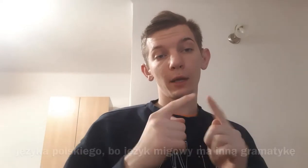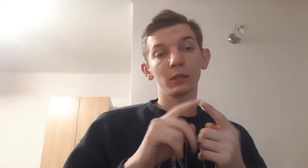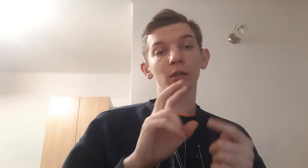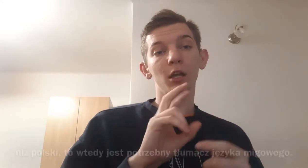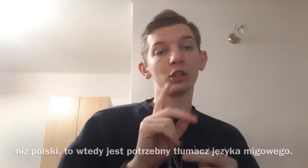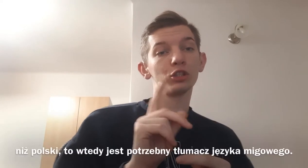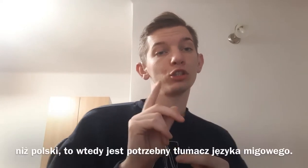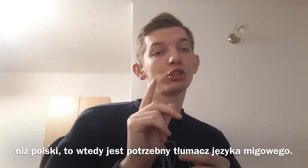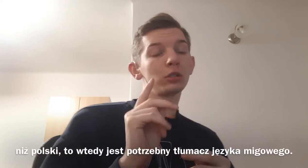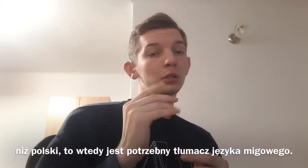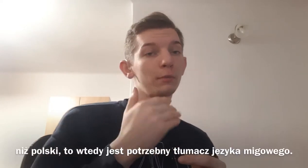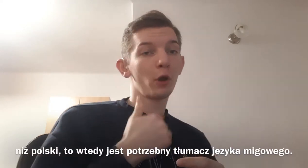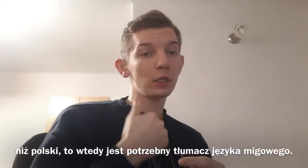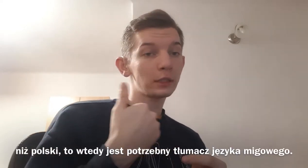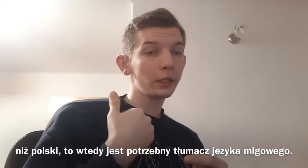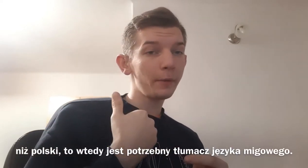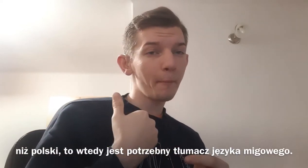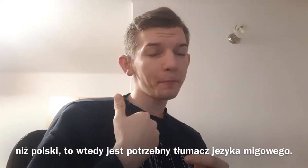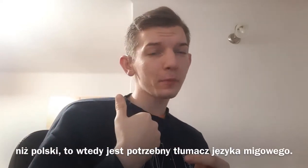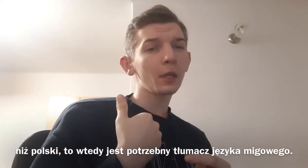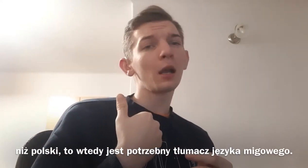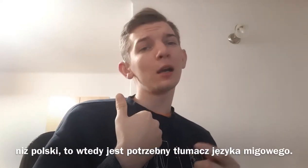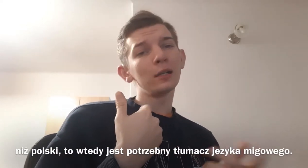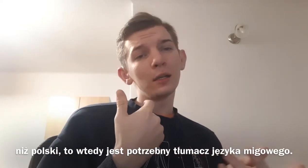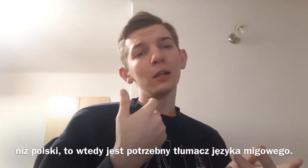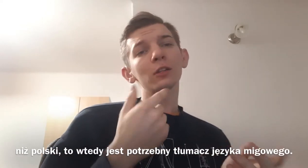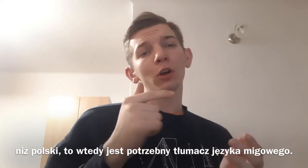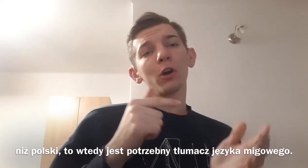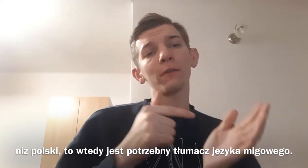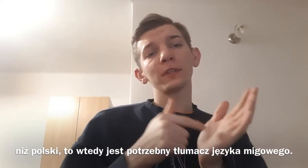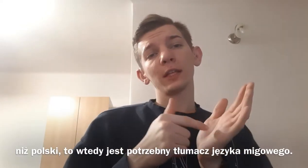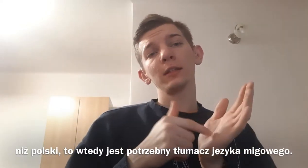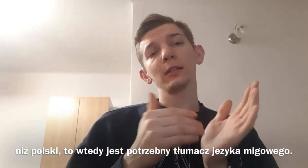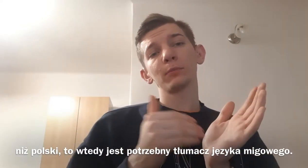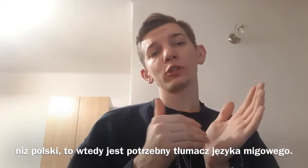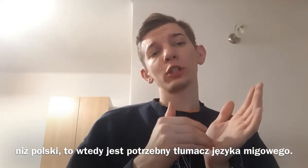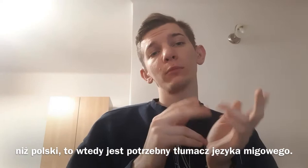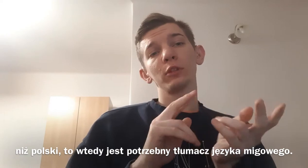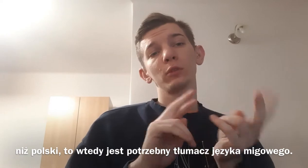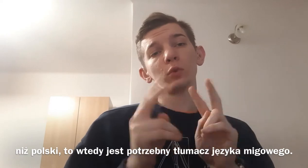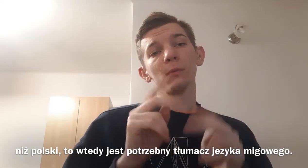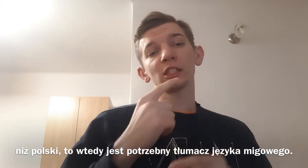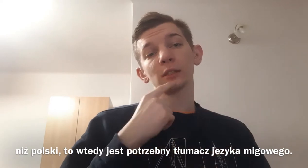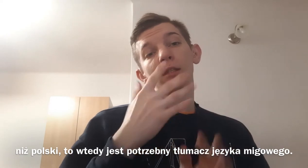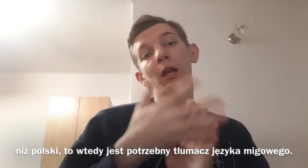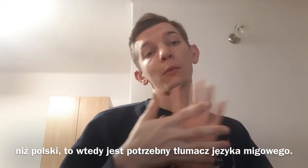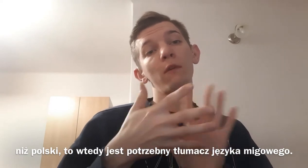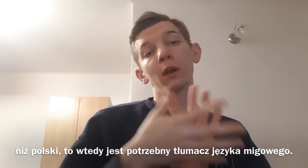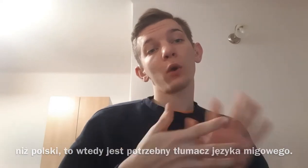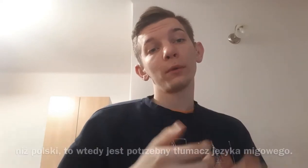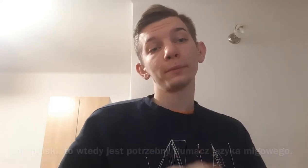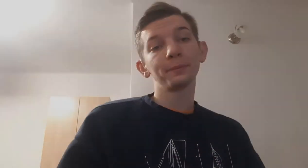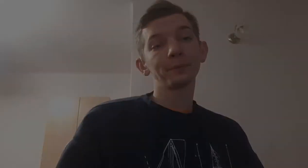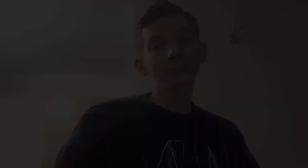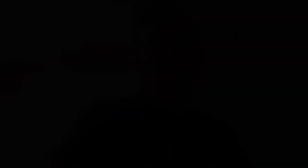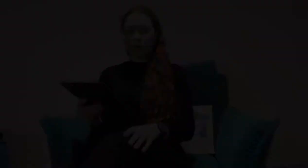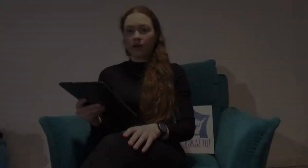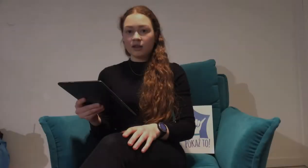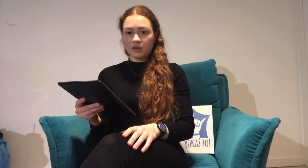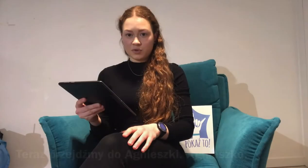gramatykę niż polski, to wtedy jest potrzebny tłumacz języka migowego. Teraz przejdźmy